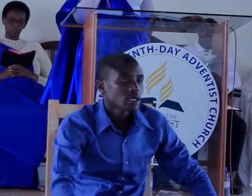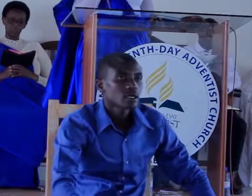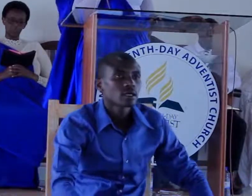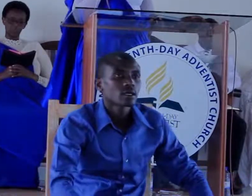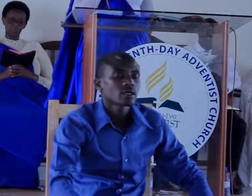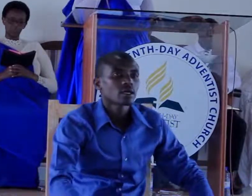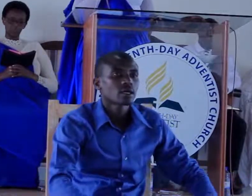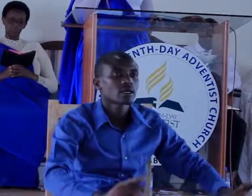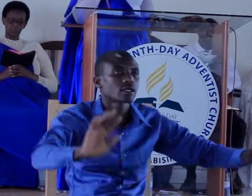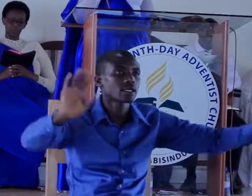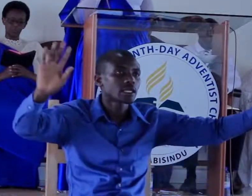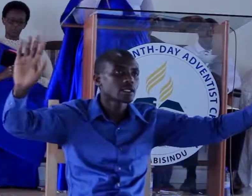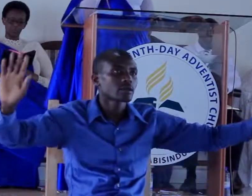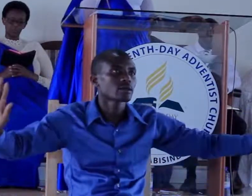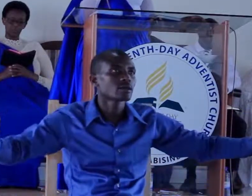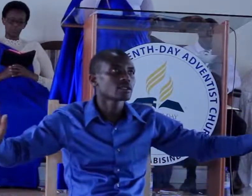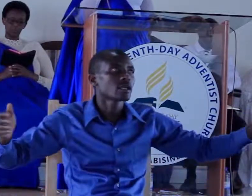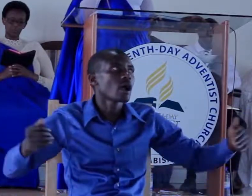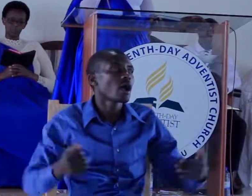ego